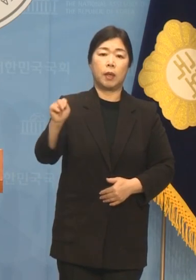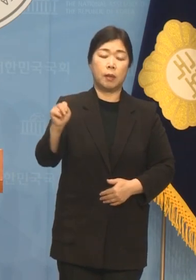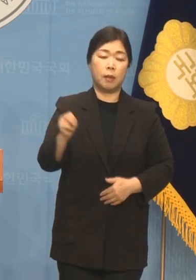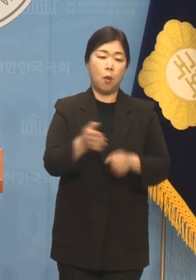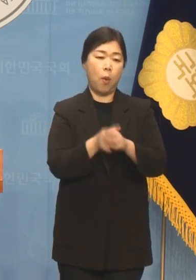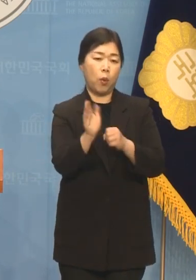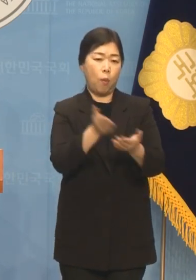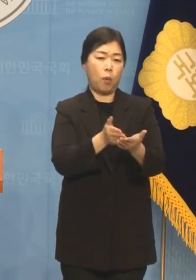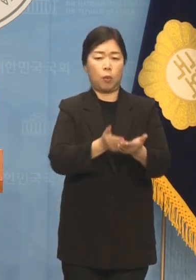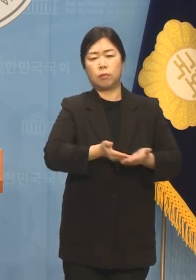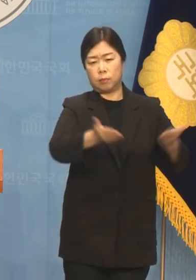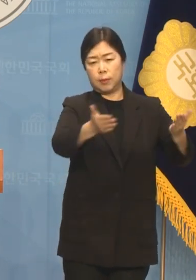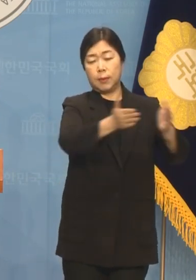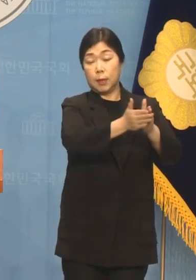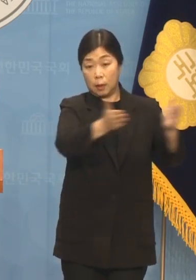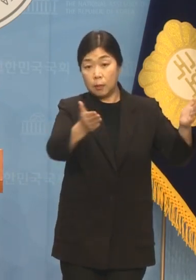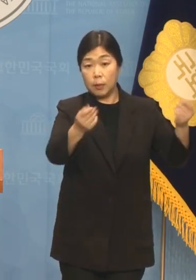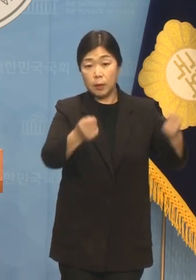왜곡 보도가 시작되었습니다.